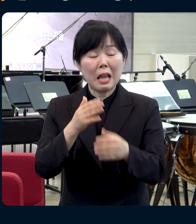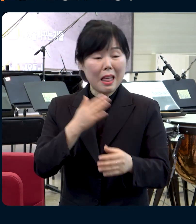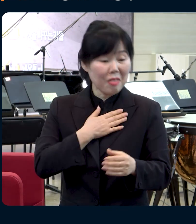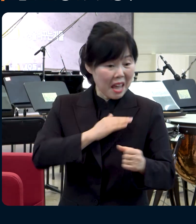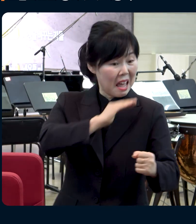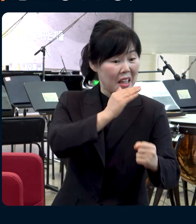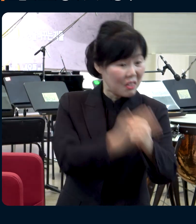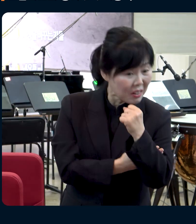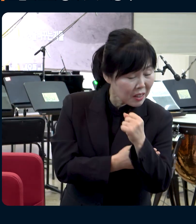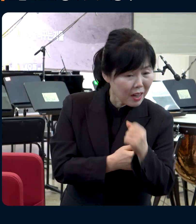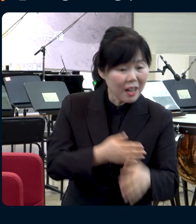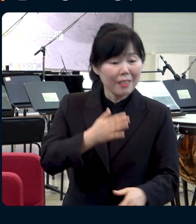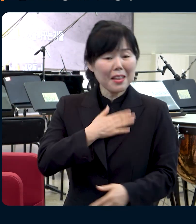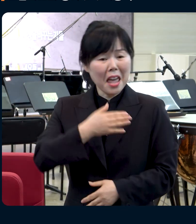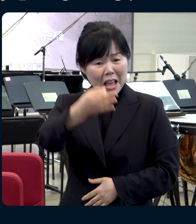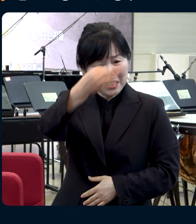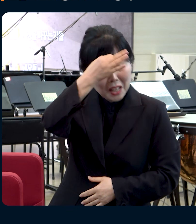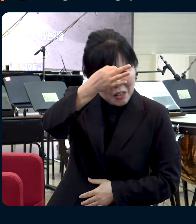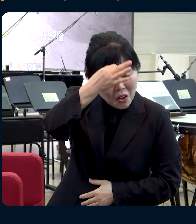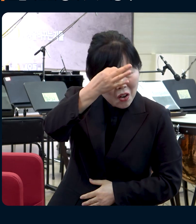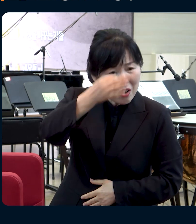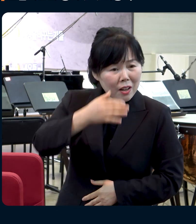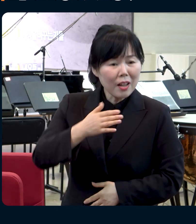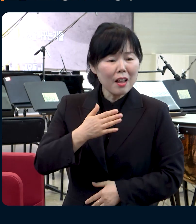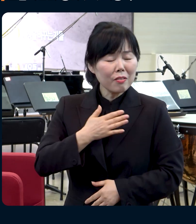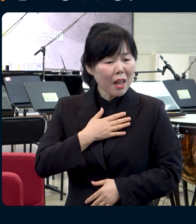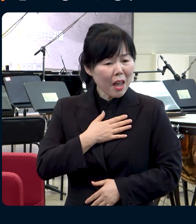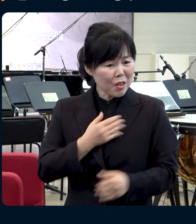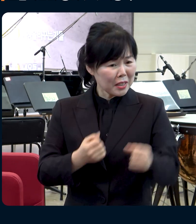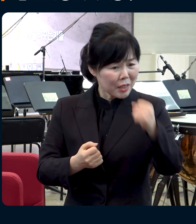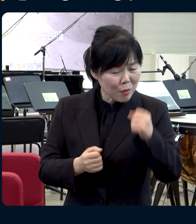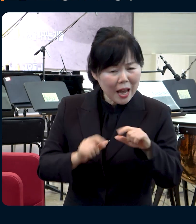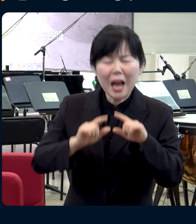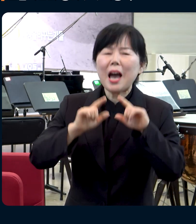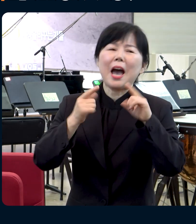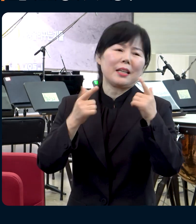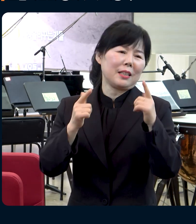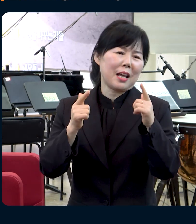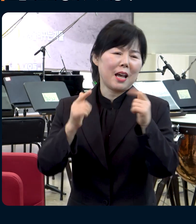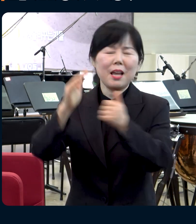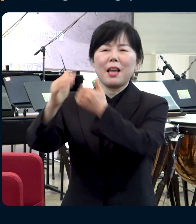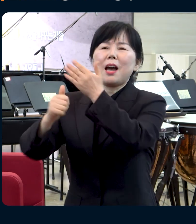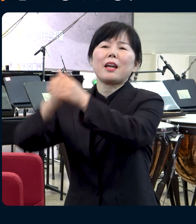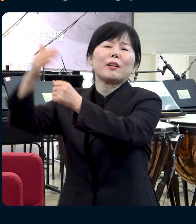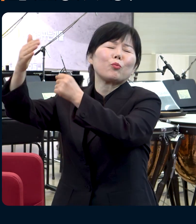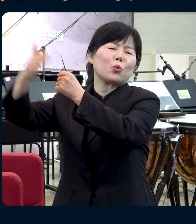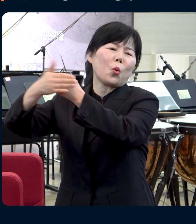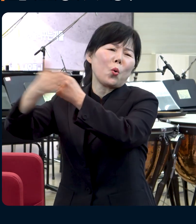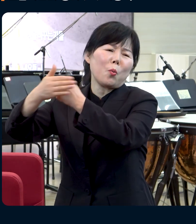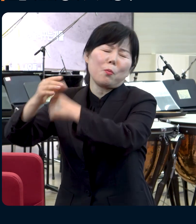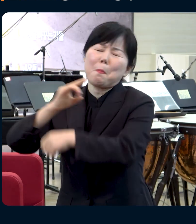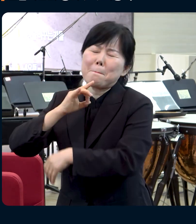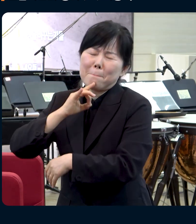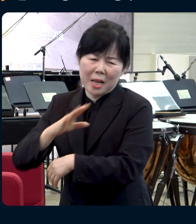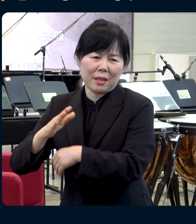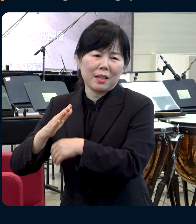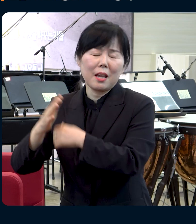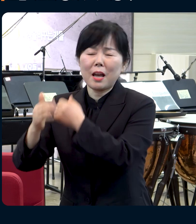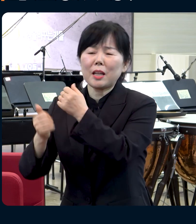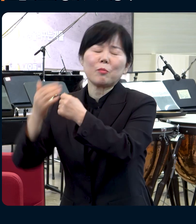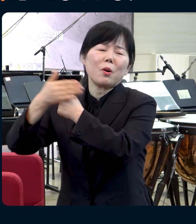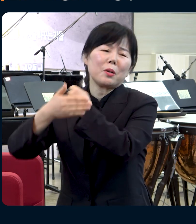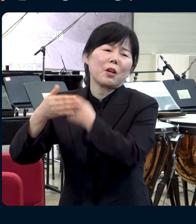아니라, 나의 재능으로 된 것이 아니라, 나의 어떤 것을 된 것이 아니라 철저하게 하나님의 도움으로 됐다라는 것을 고백하는